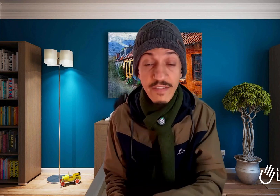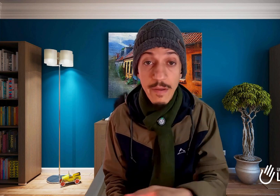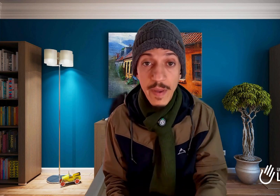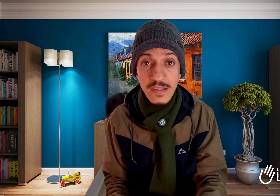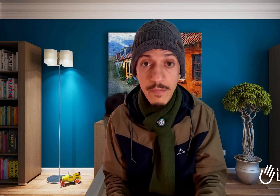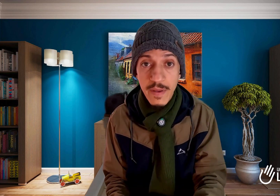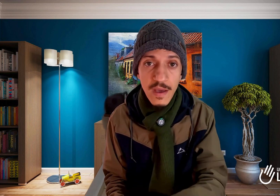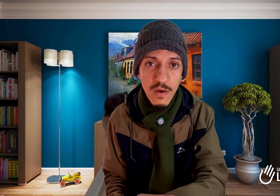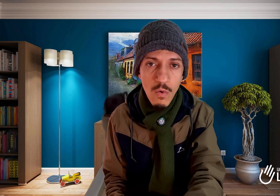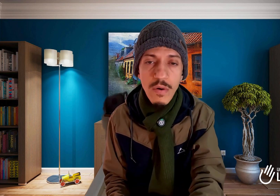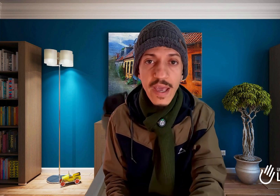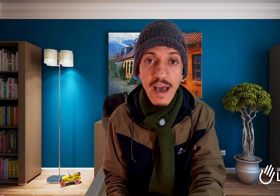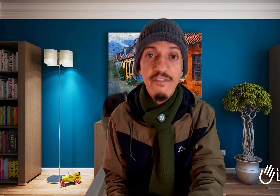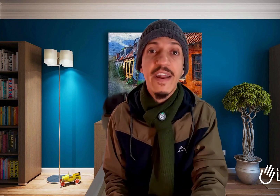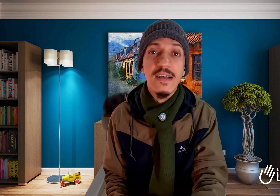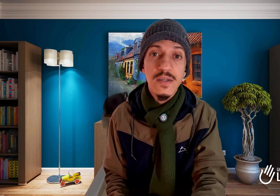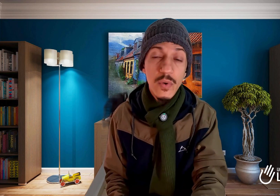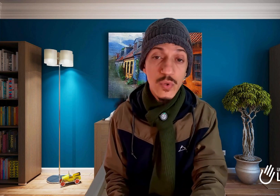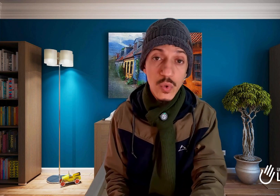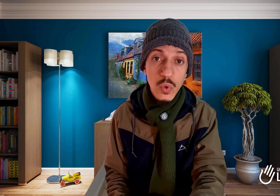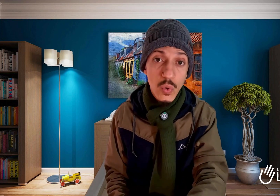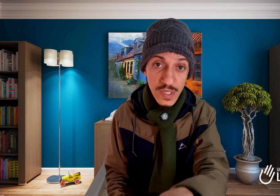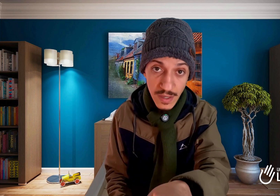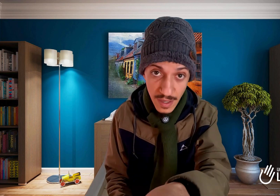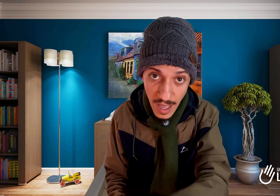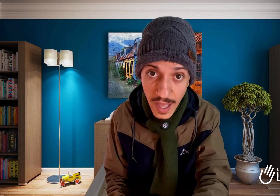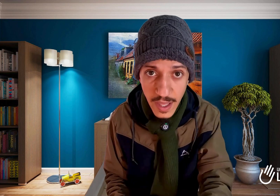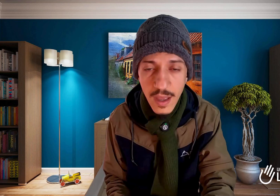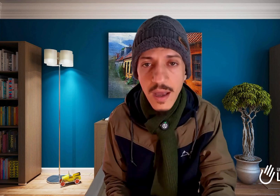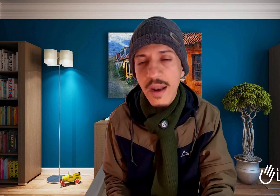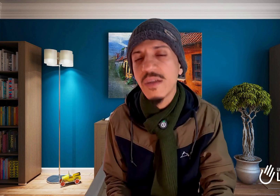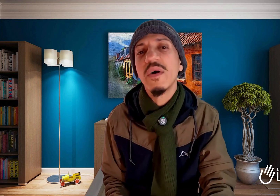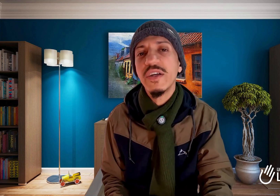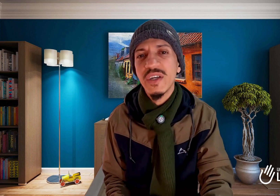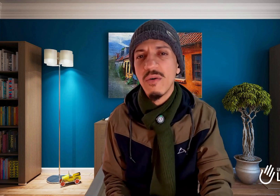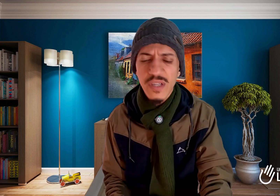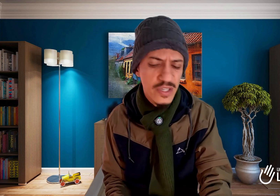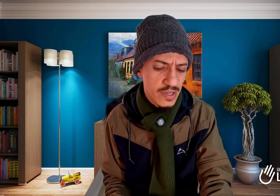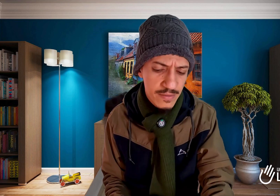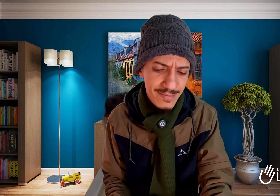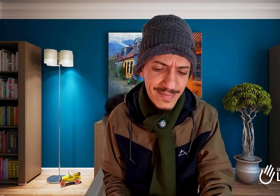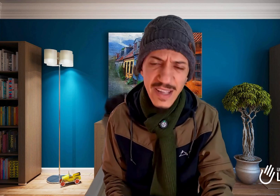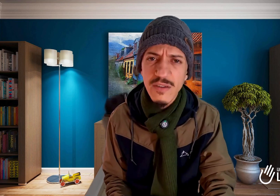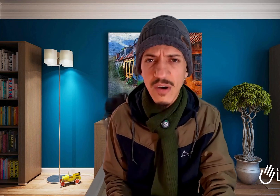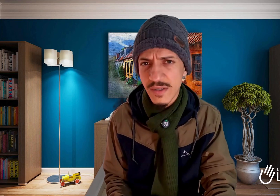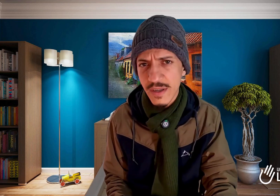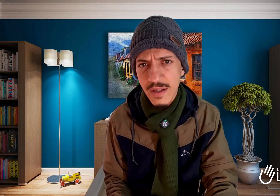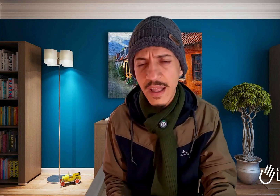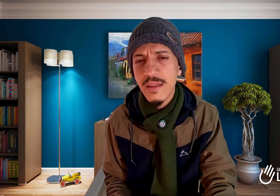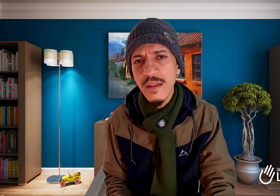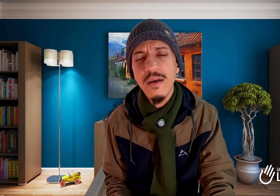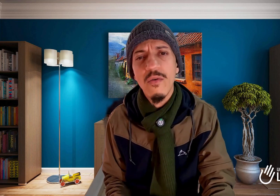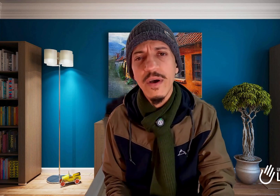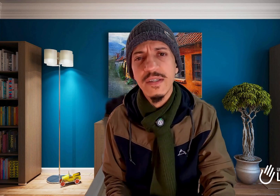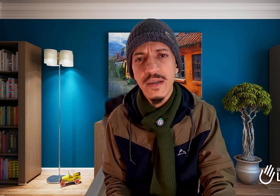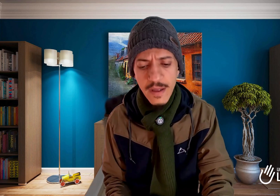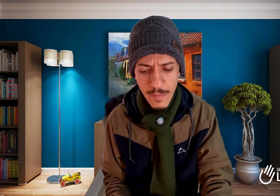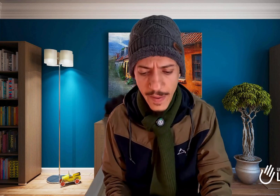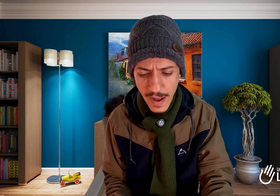perceber qual que é a variação que o surdo usa aí na sua região. Ou seja, Cá entre nós, tem tanta coisa